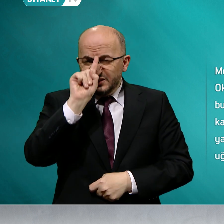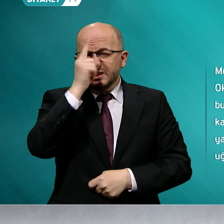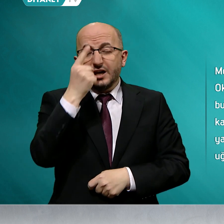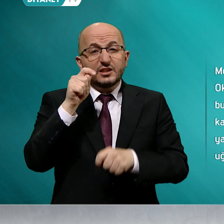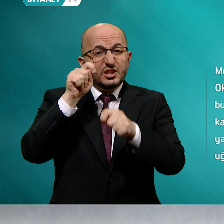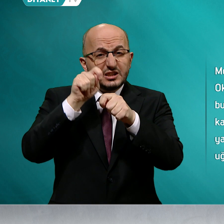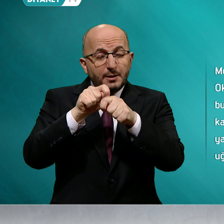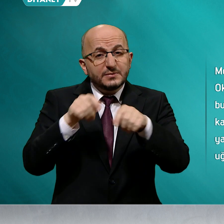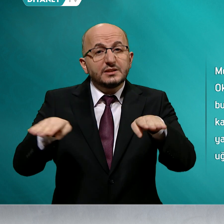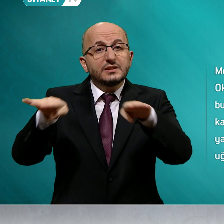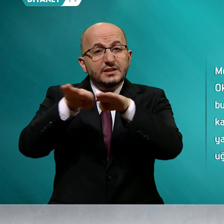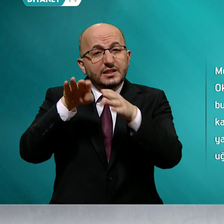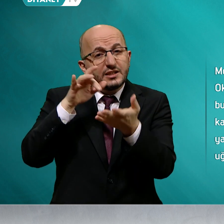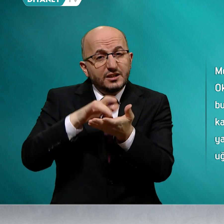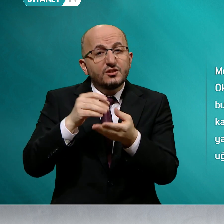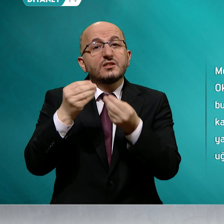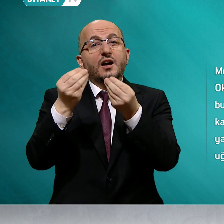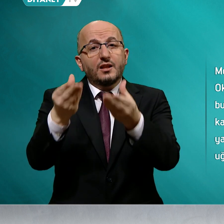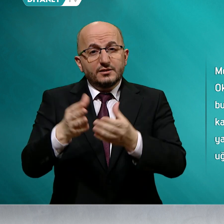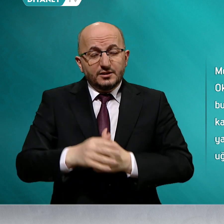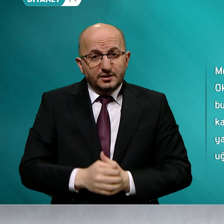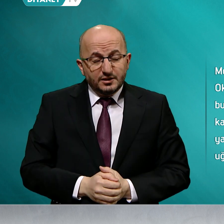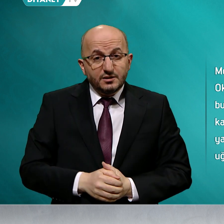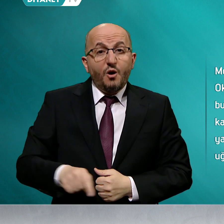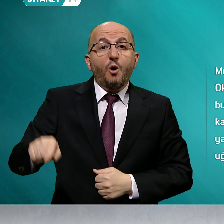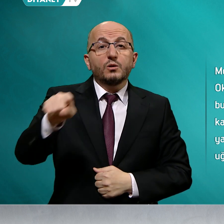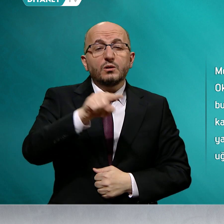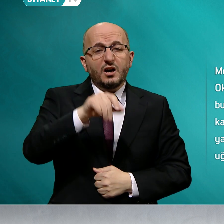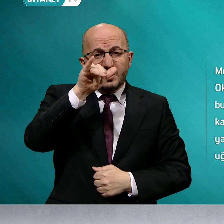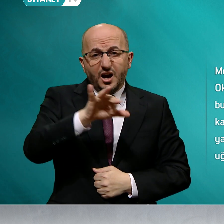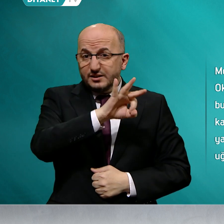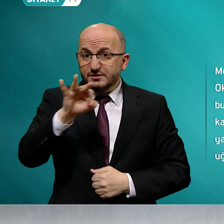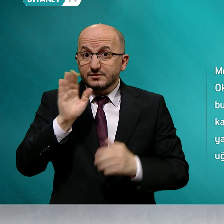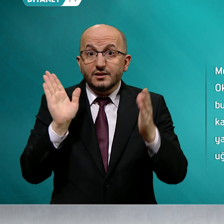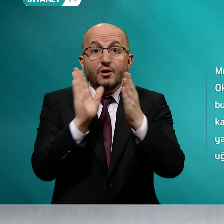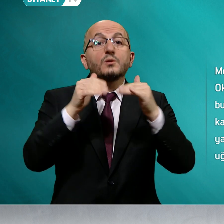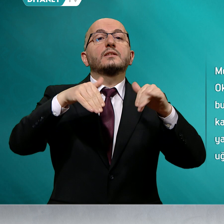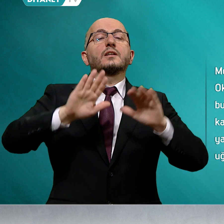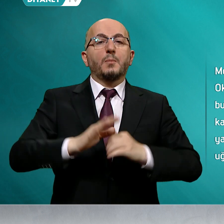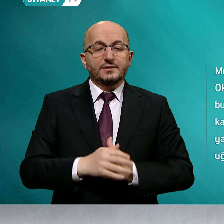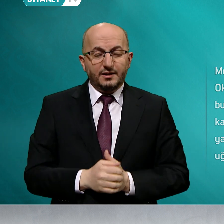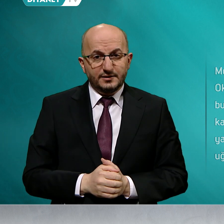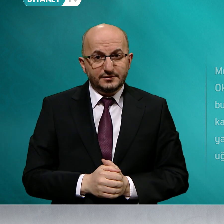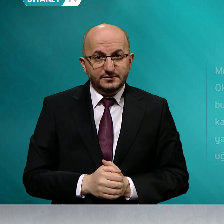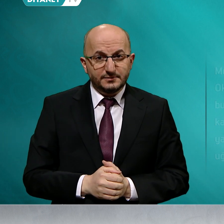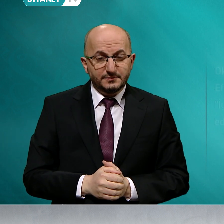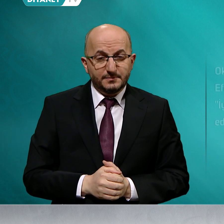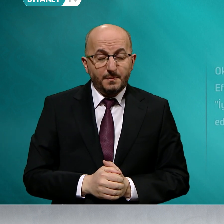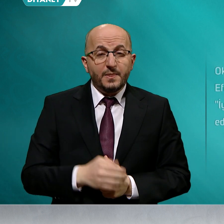o sadece yaptığının dengiyle cezalandırılır. Onlar haksızlığa uğratılmazlar.